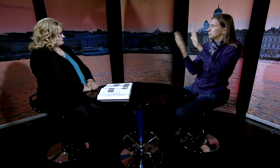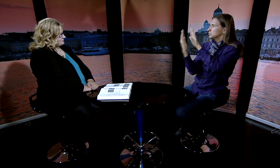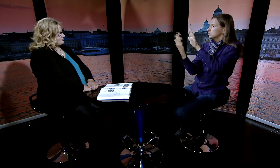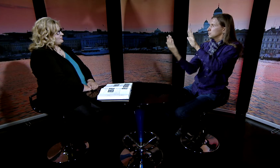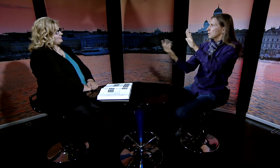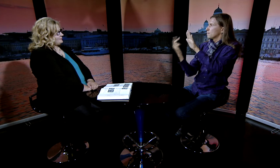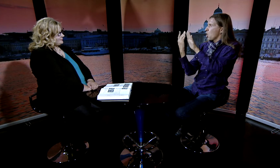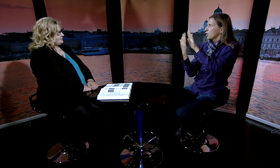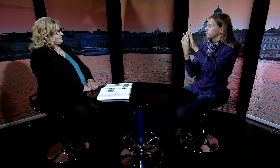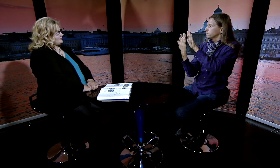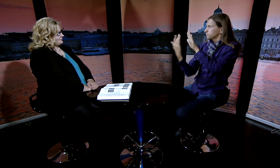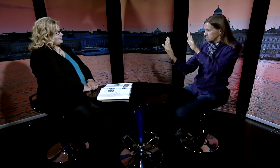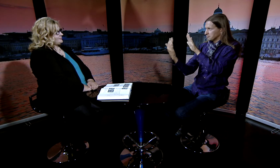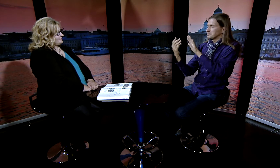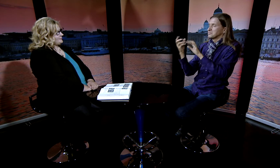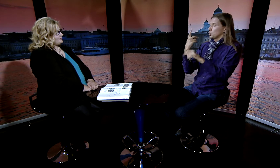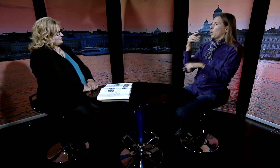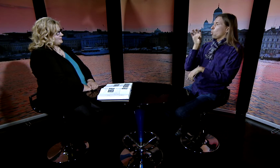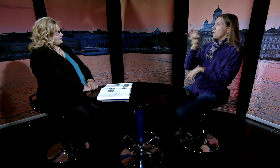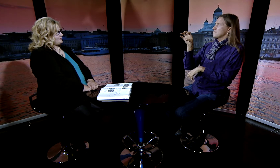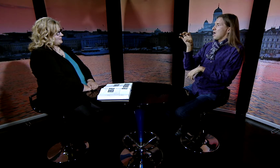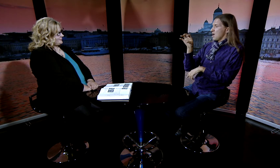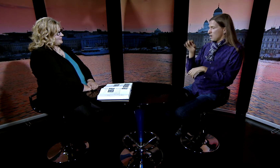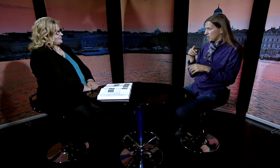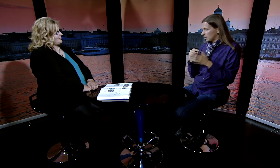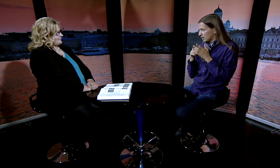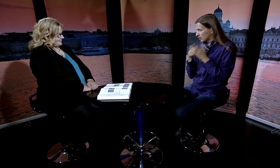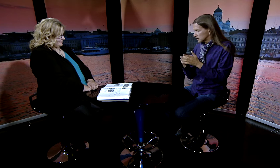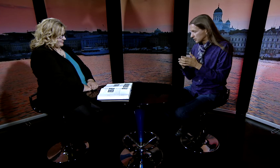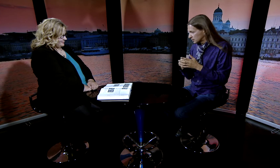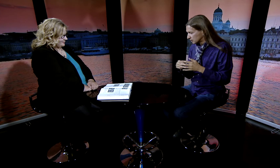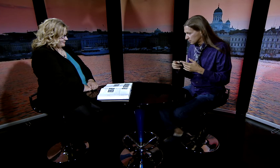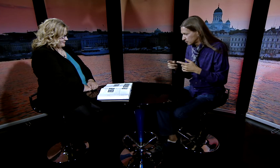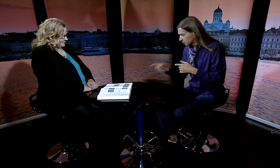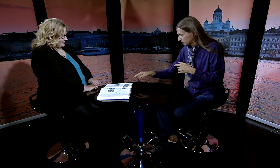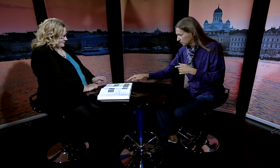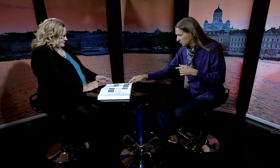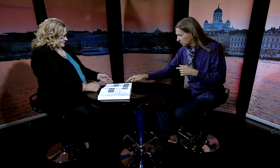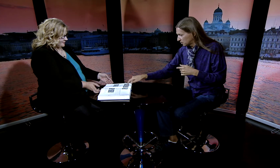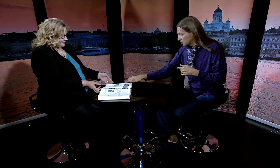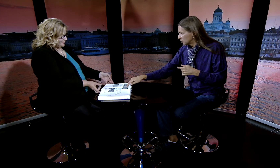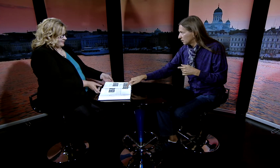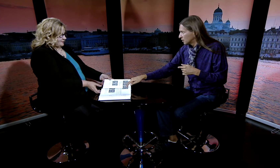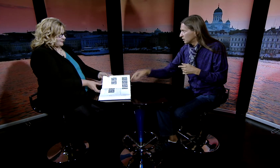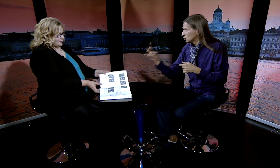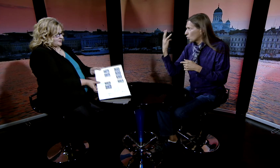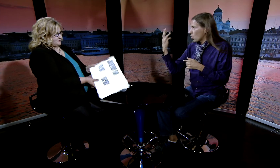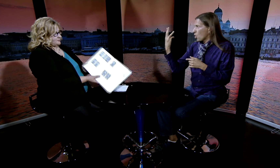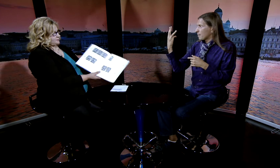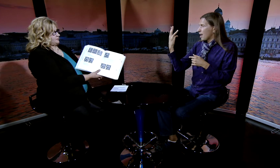tekoon. Nykytekniikalla kuvan muokkaaminen on paljon helpompaa ja nopeampaa. Kerroksittain voidaan käsitellä